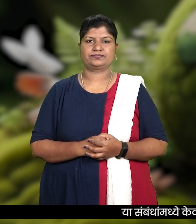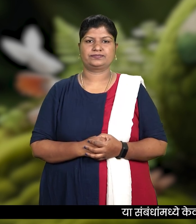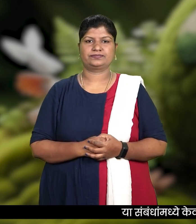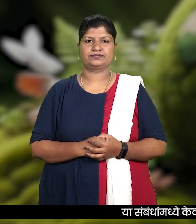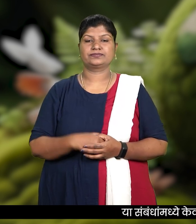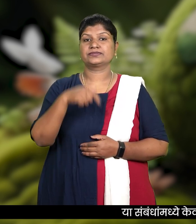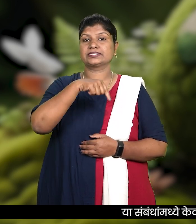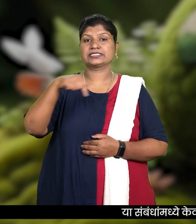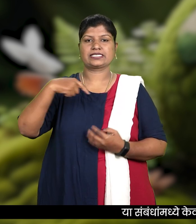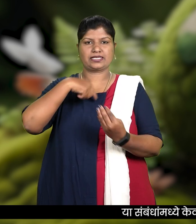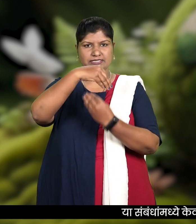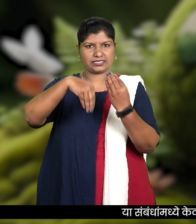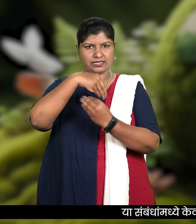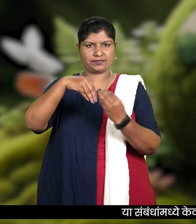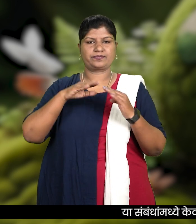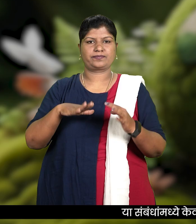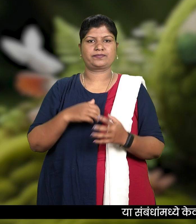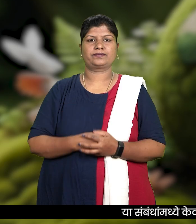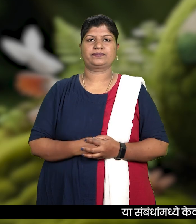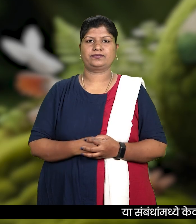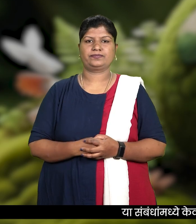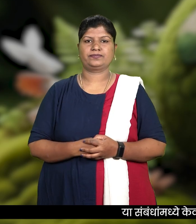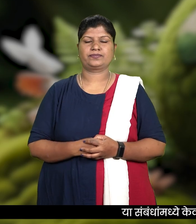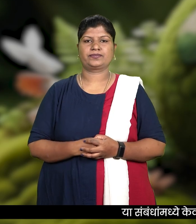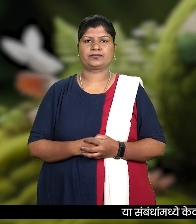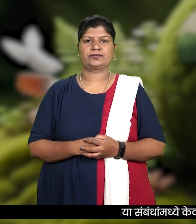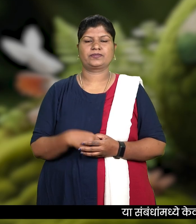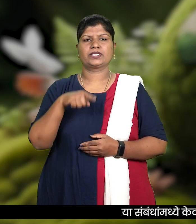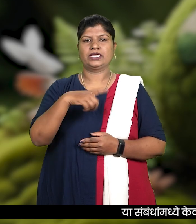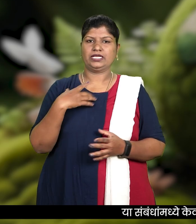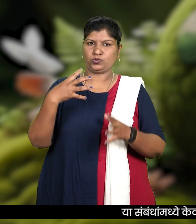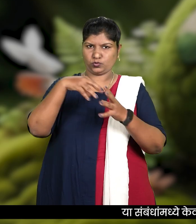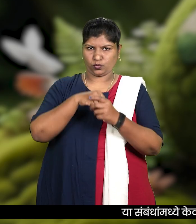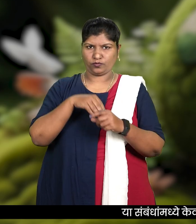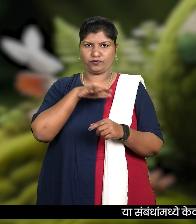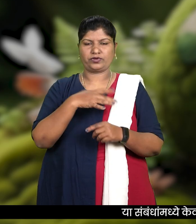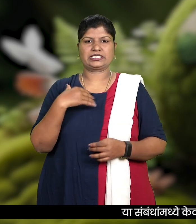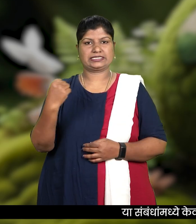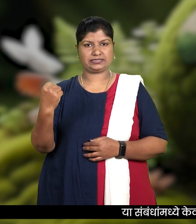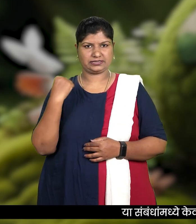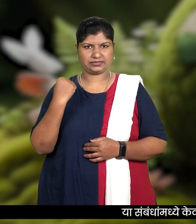या संबंधामध्ये केवळ ऊर्जाच नाही, तर प्रत्येक ट्रॉफिक स्तरावर व्यक्तींची संख्या